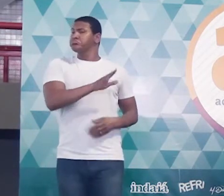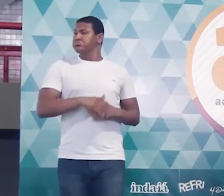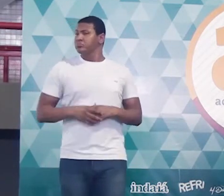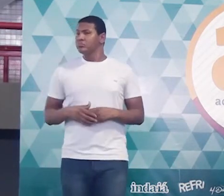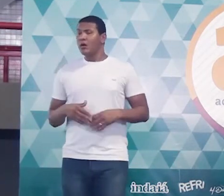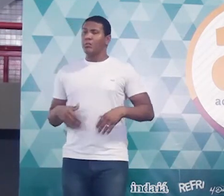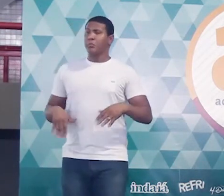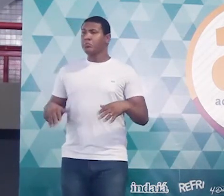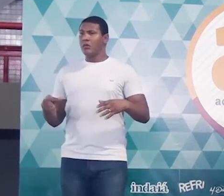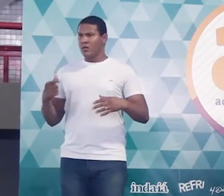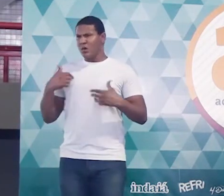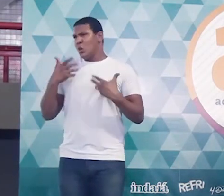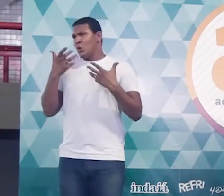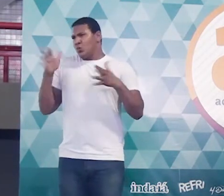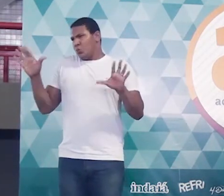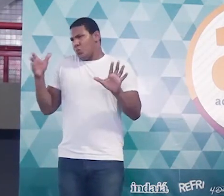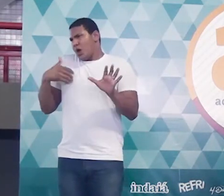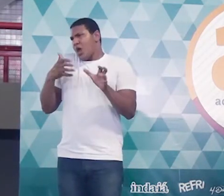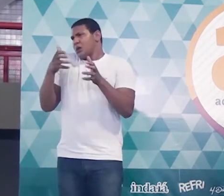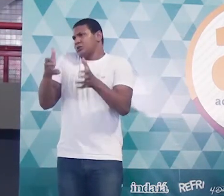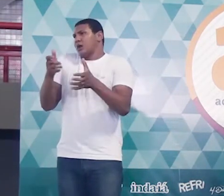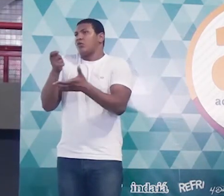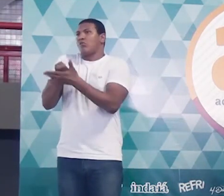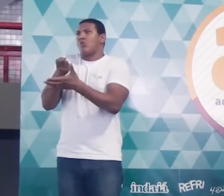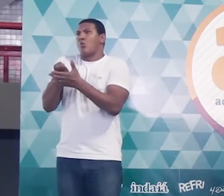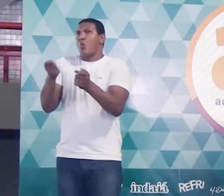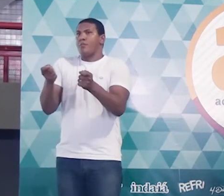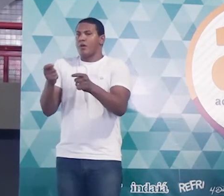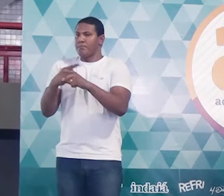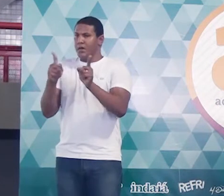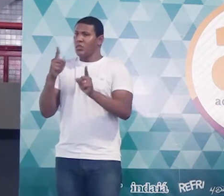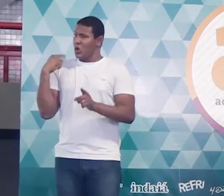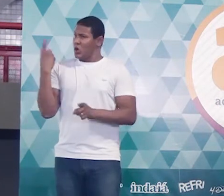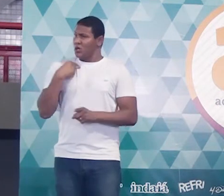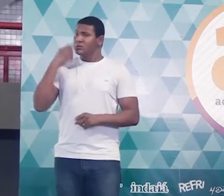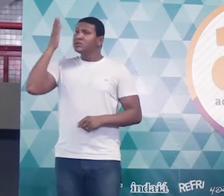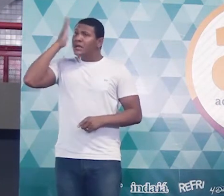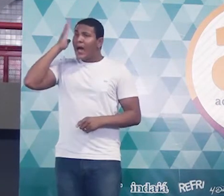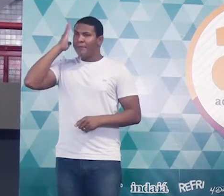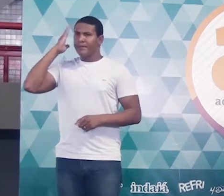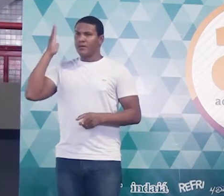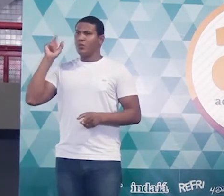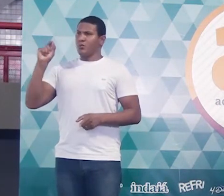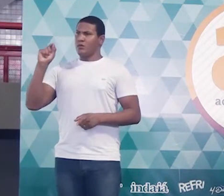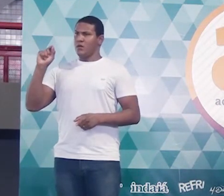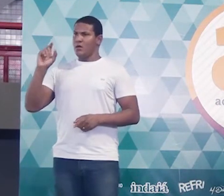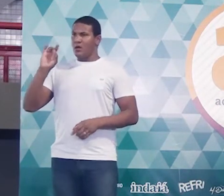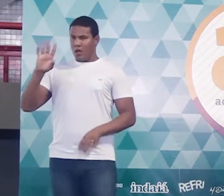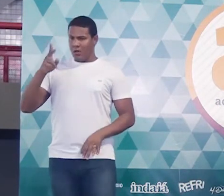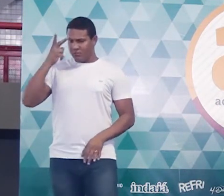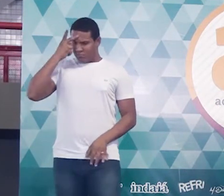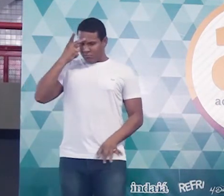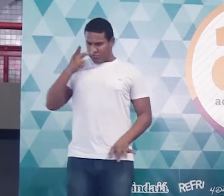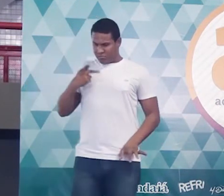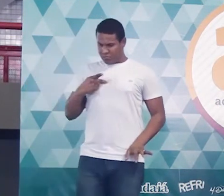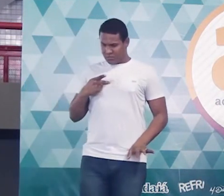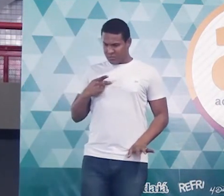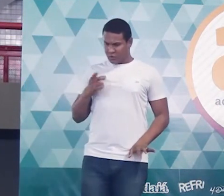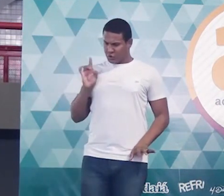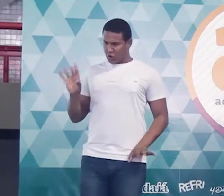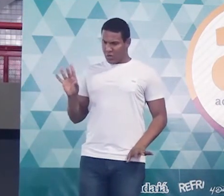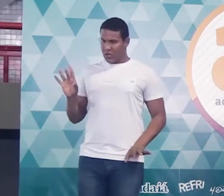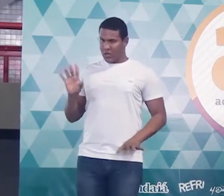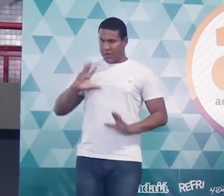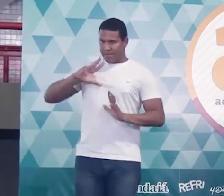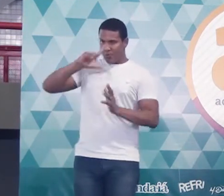ser eco-chato, mas a gente tem que saber que o mundo é de todos nós. Então, no momento que